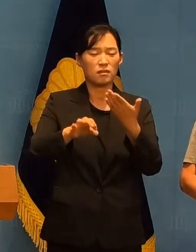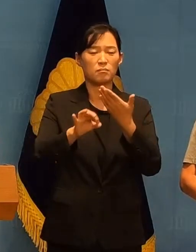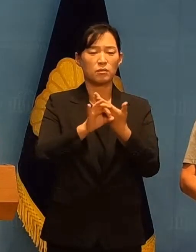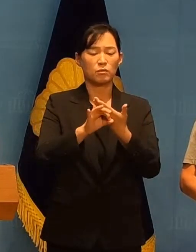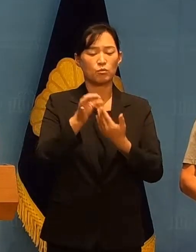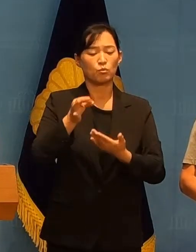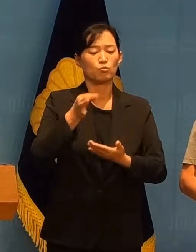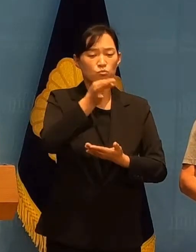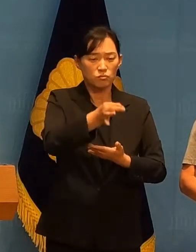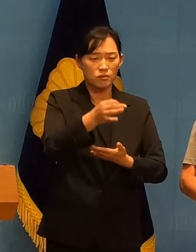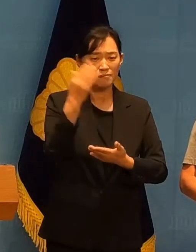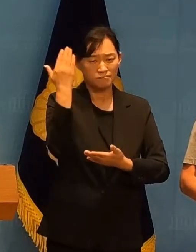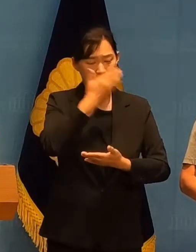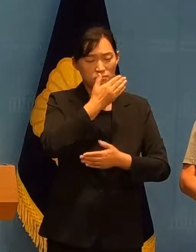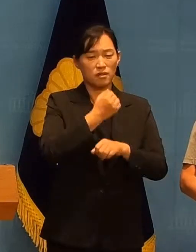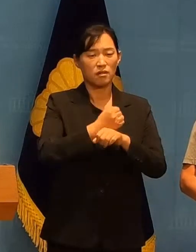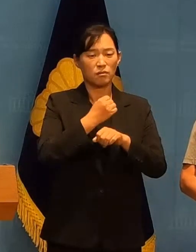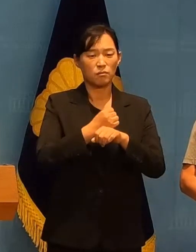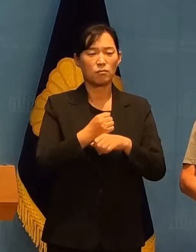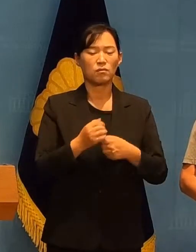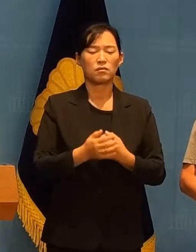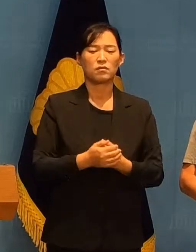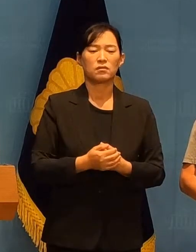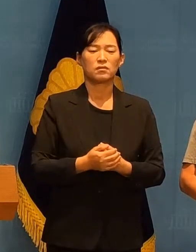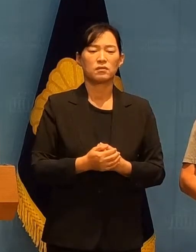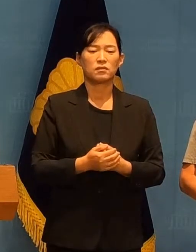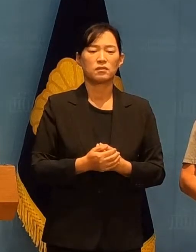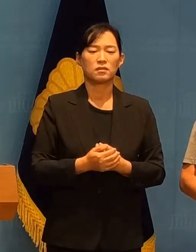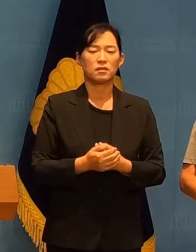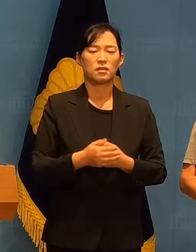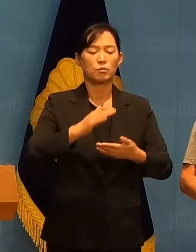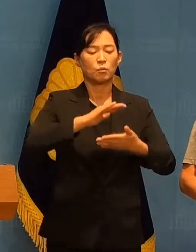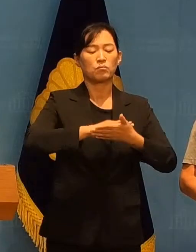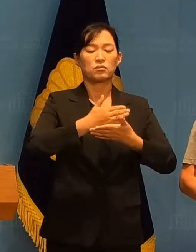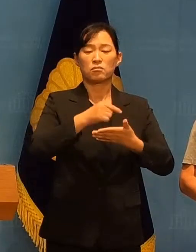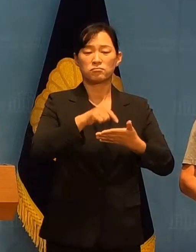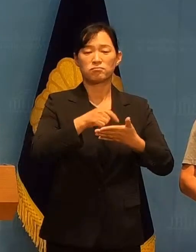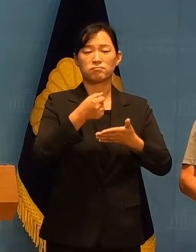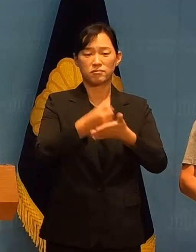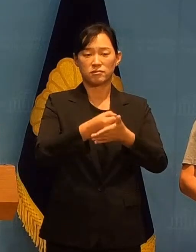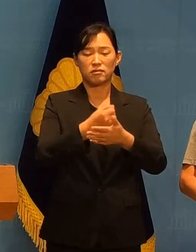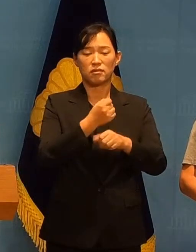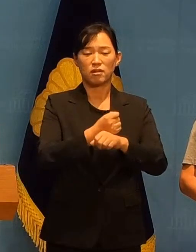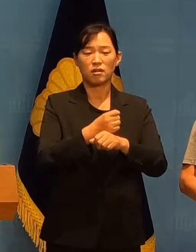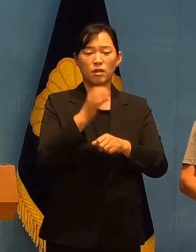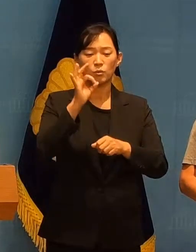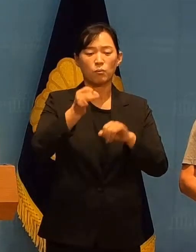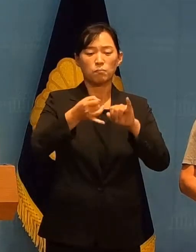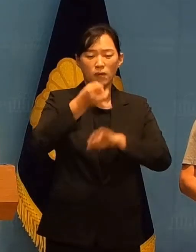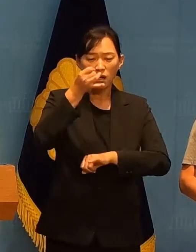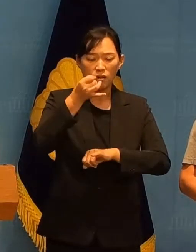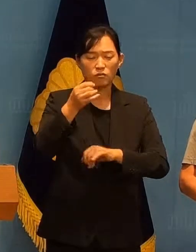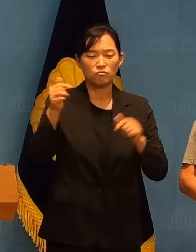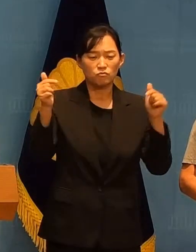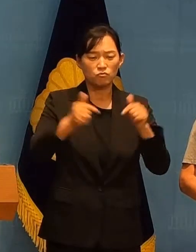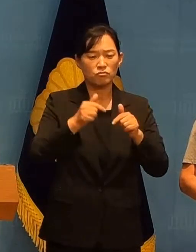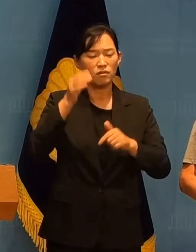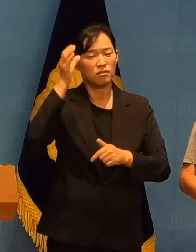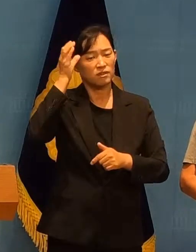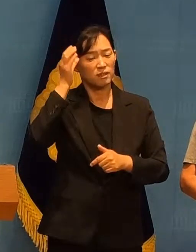투명성이 강화되고 노무비 계좌의 고정계좌 의무화로 체불이 크게 줄어들 것으로